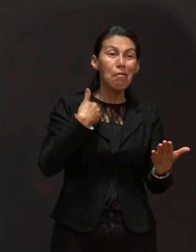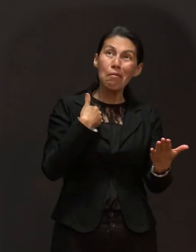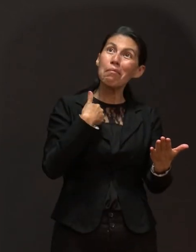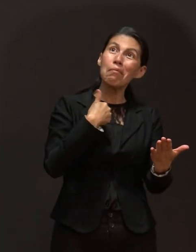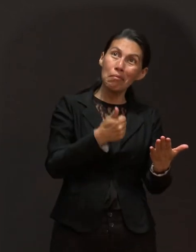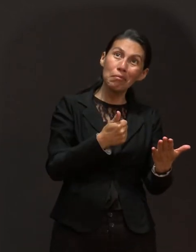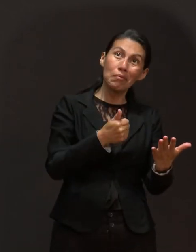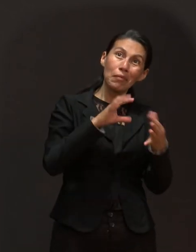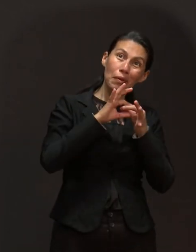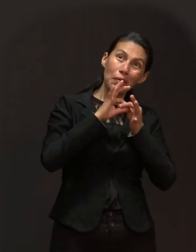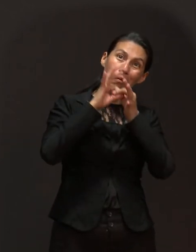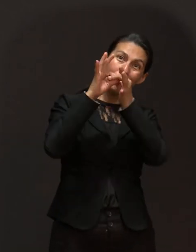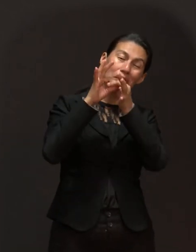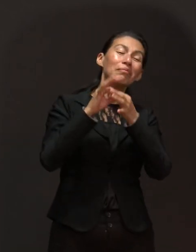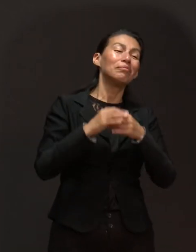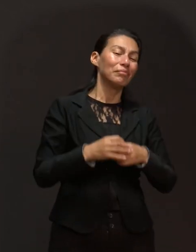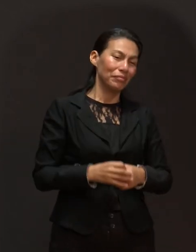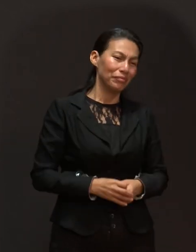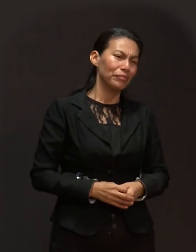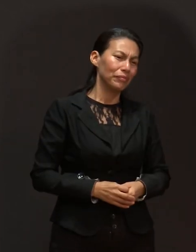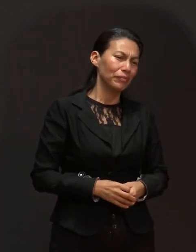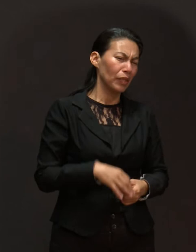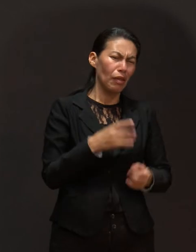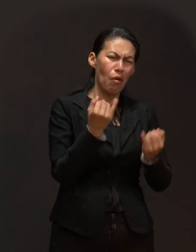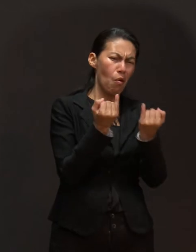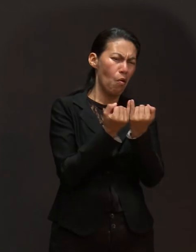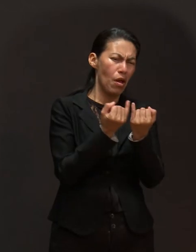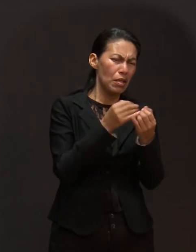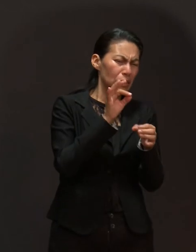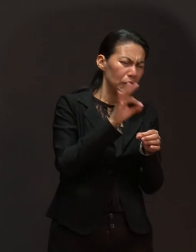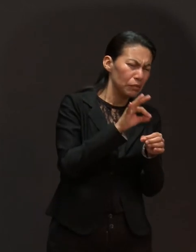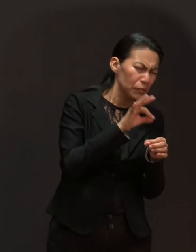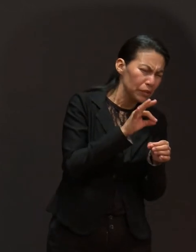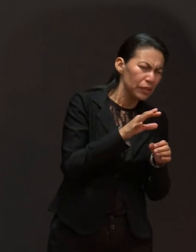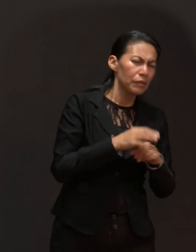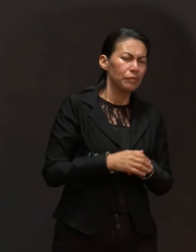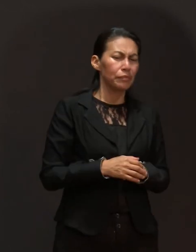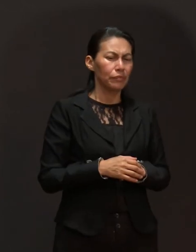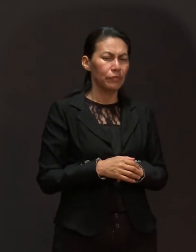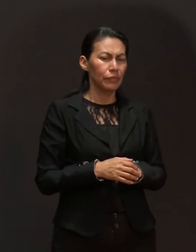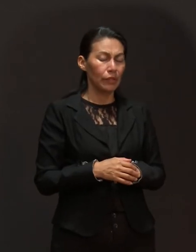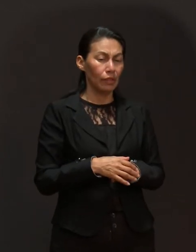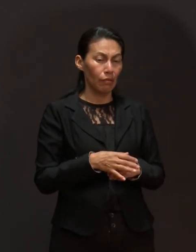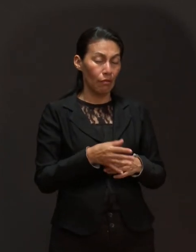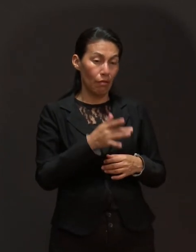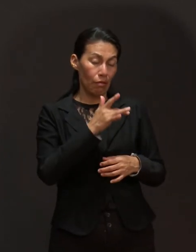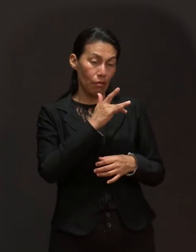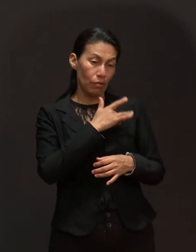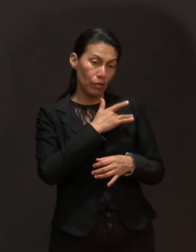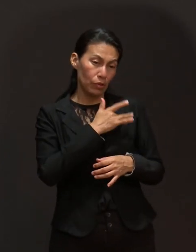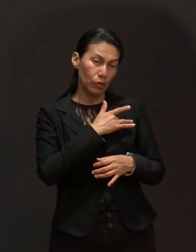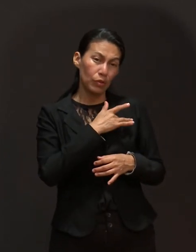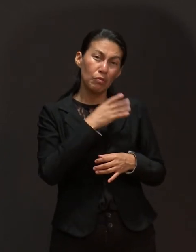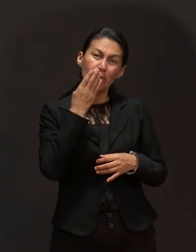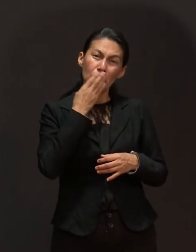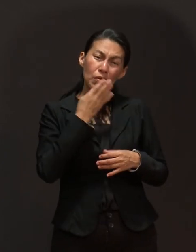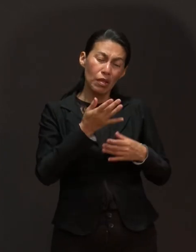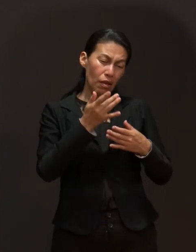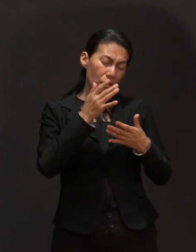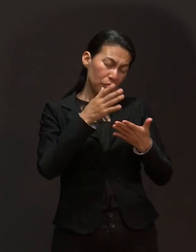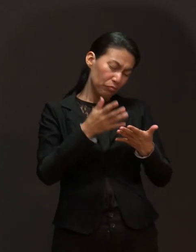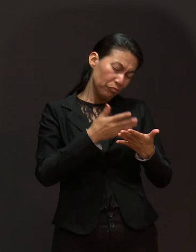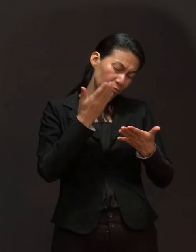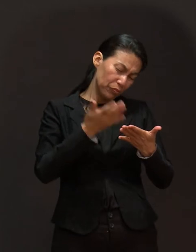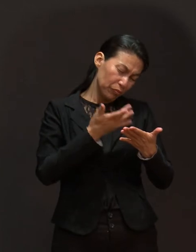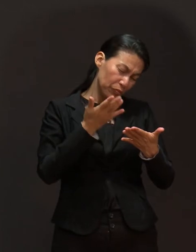poder y objetivo, propósito a tu propia vida. Como una semilla que se pone en la mente y en el corazón y se